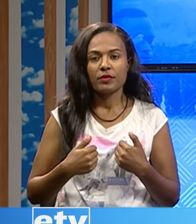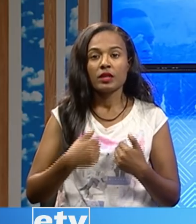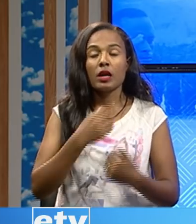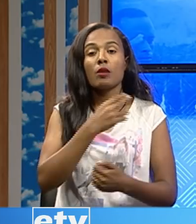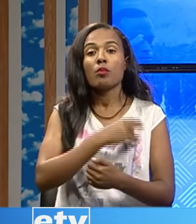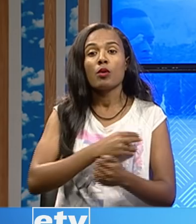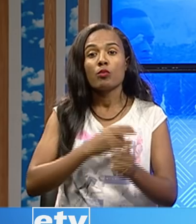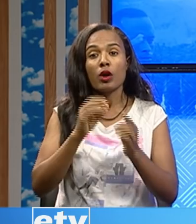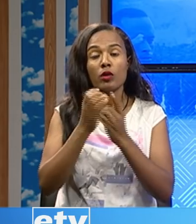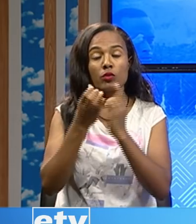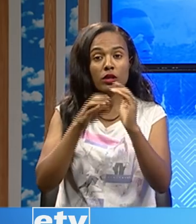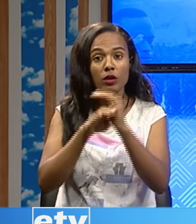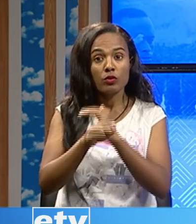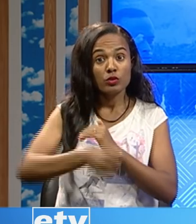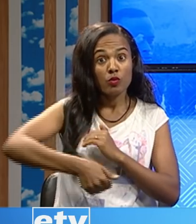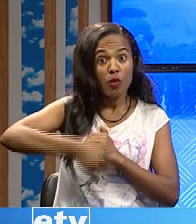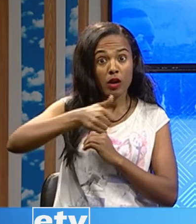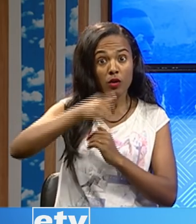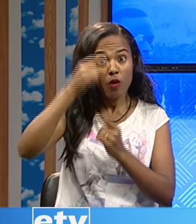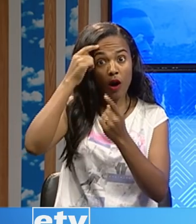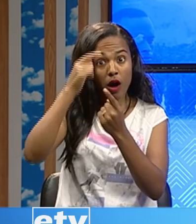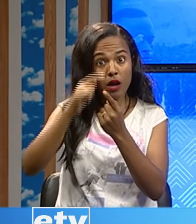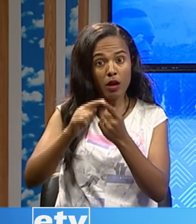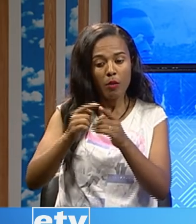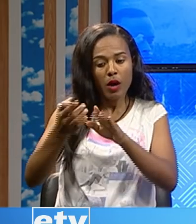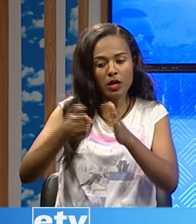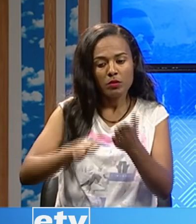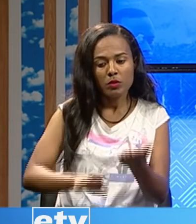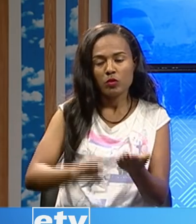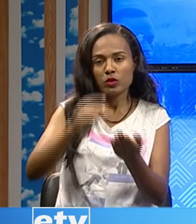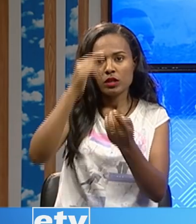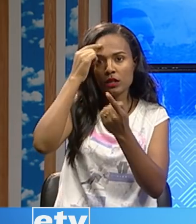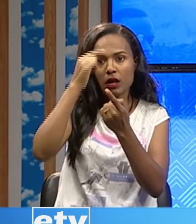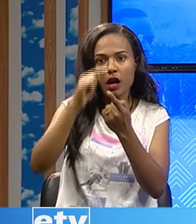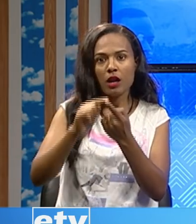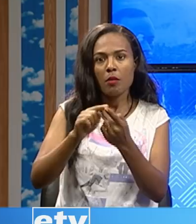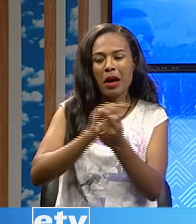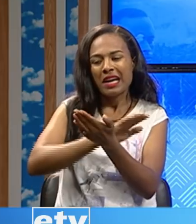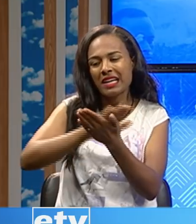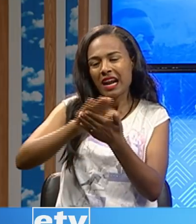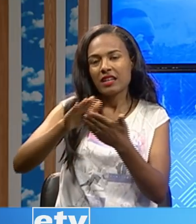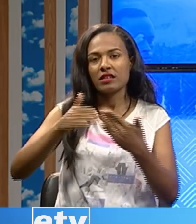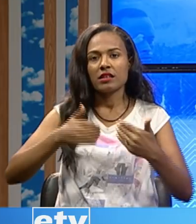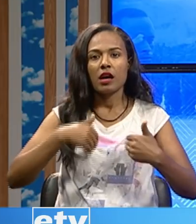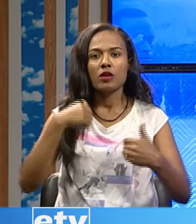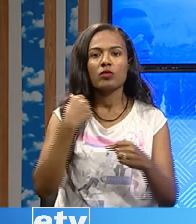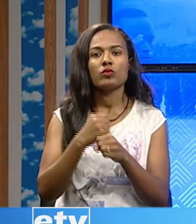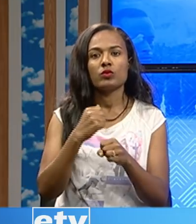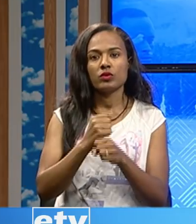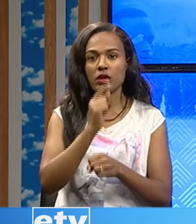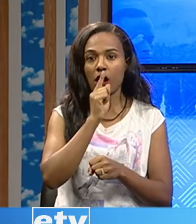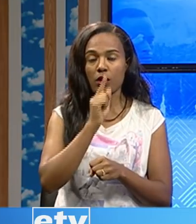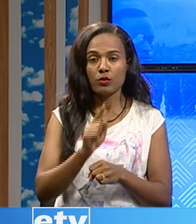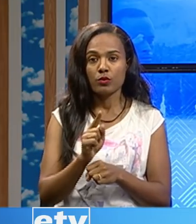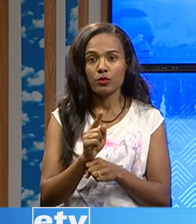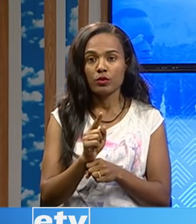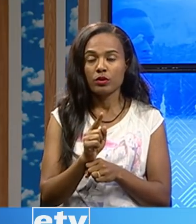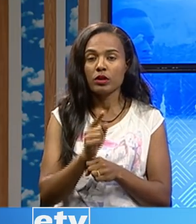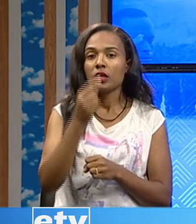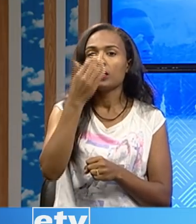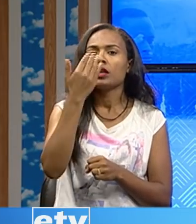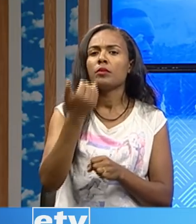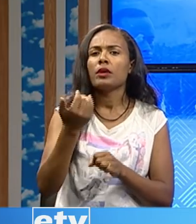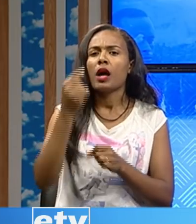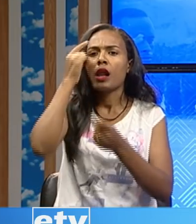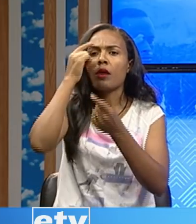በሞራል ውስጥ ዋናው ፖይንት ለይሞትለት አላማ ክላሪቲ ያለው ሰራዊት መያዝ ነው ለምን አላማ ነው